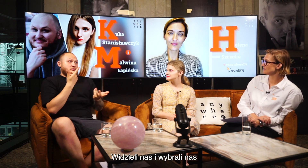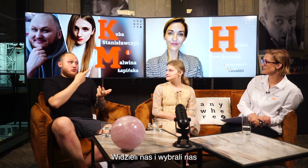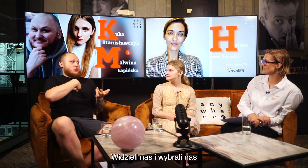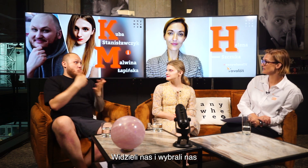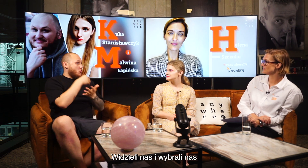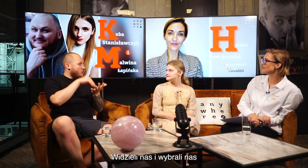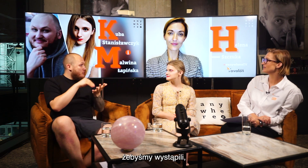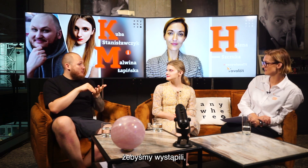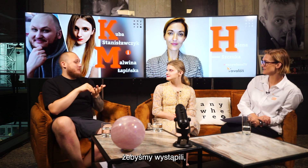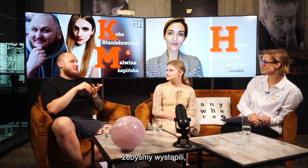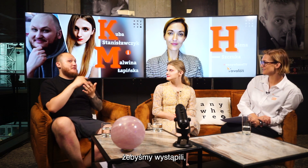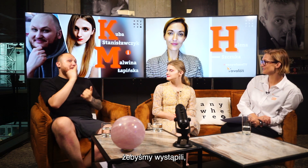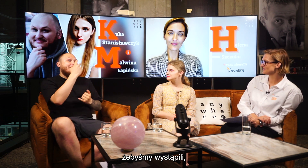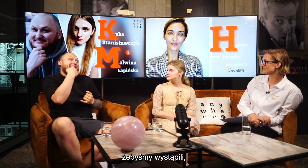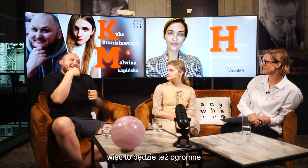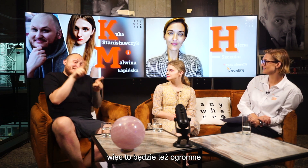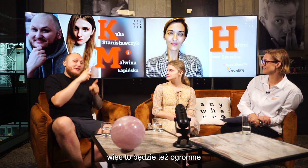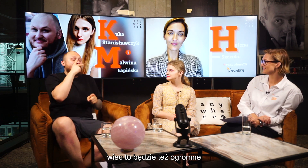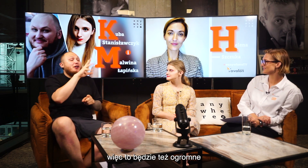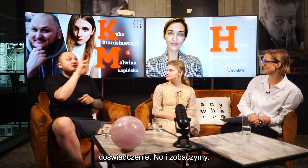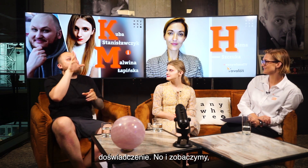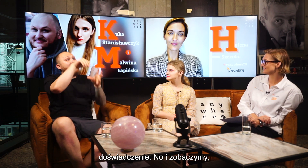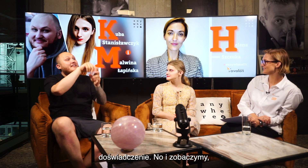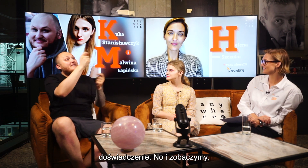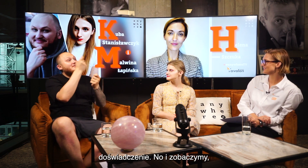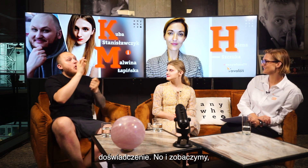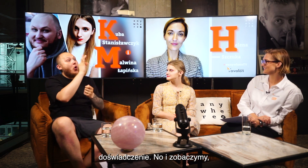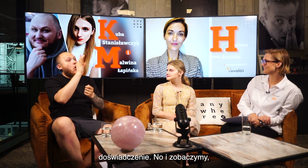Widzieli nas i wybrali nas do tego, żebyśmy wystąpili, więc to będzie też ogromne